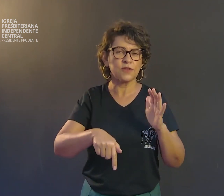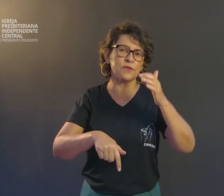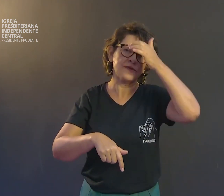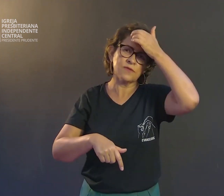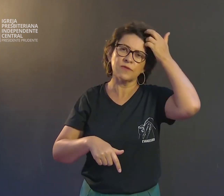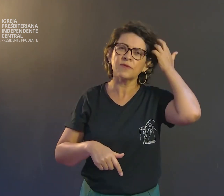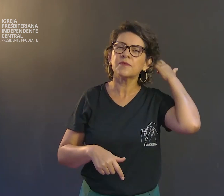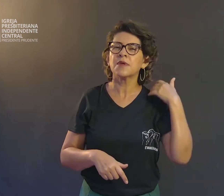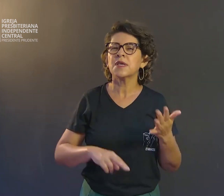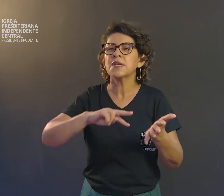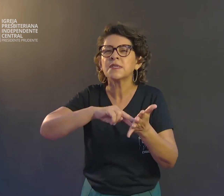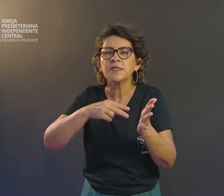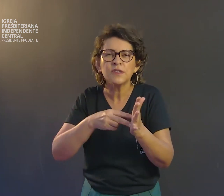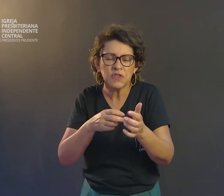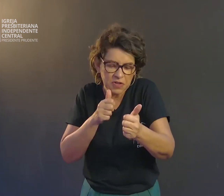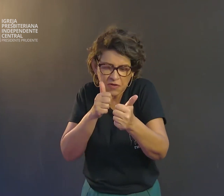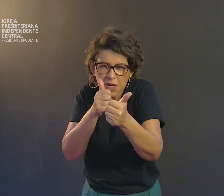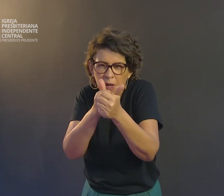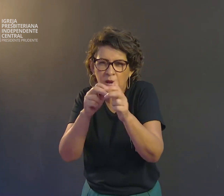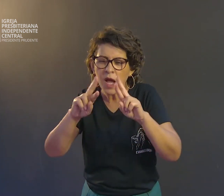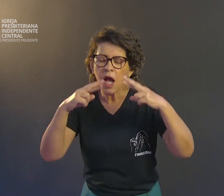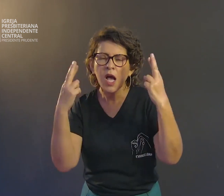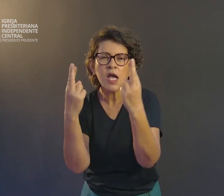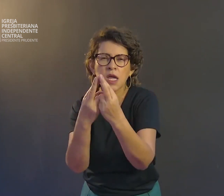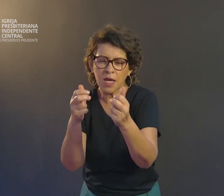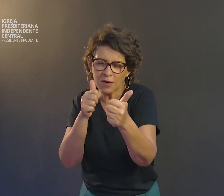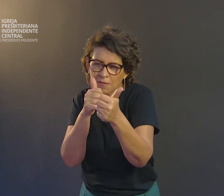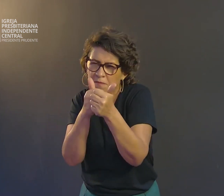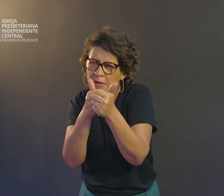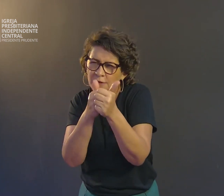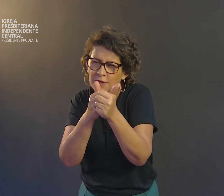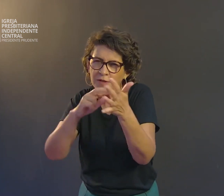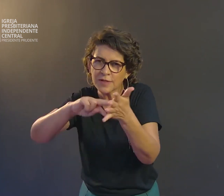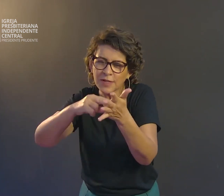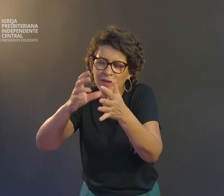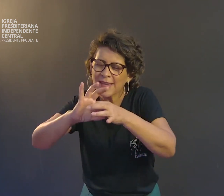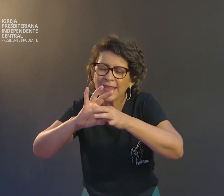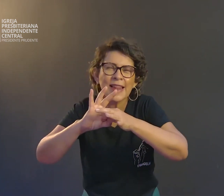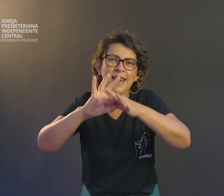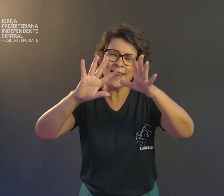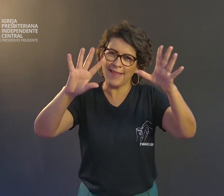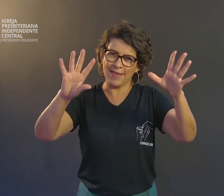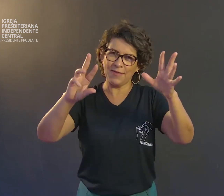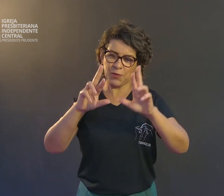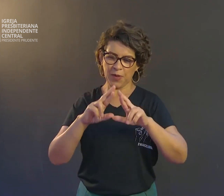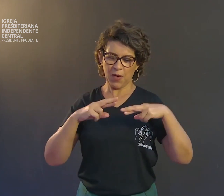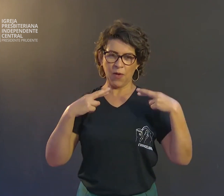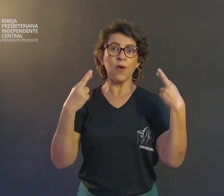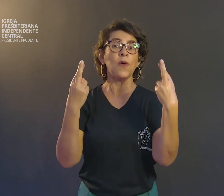Estar próximo significa estar à disposição. O reino de Deus está ao alcance de